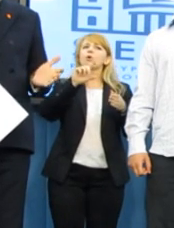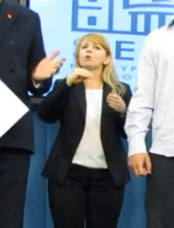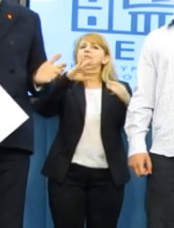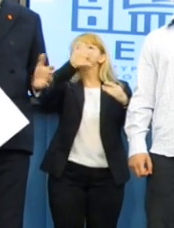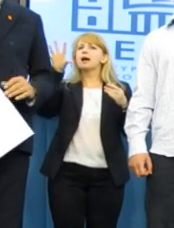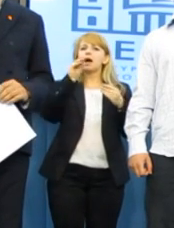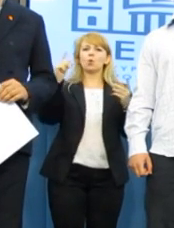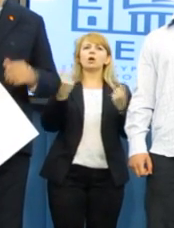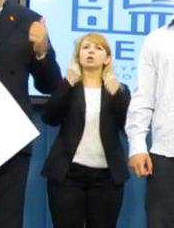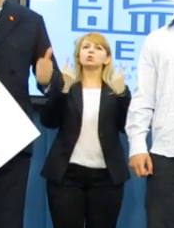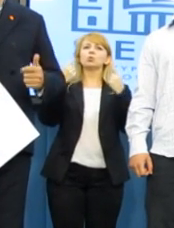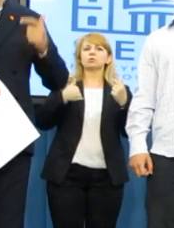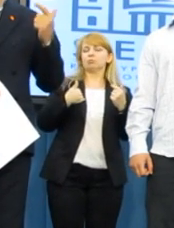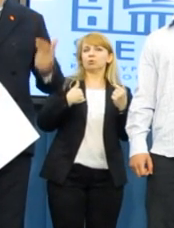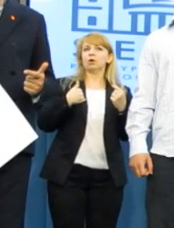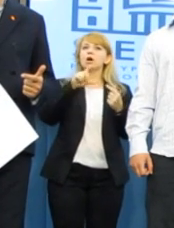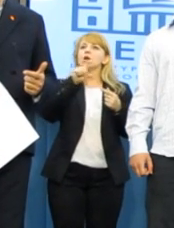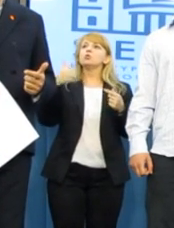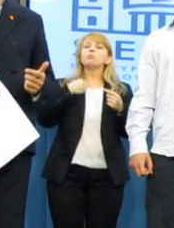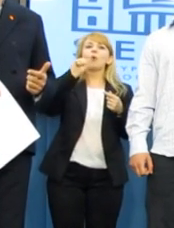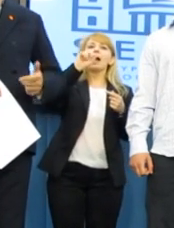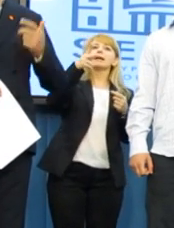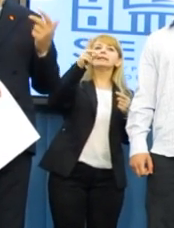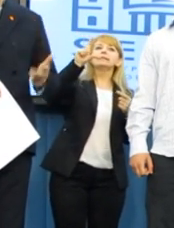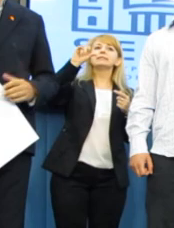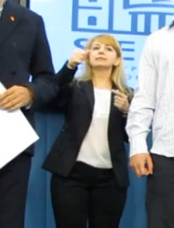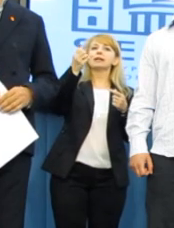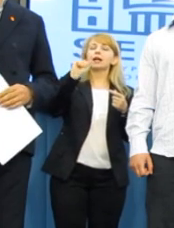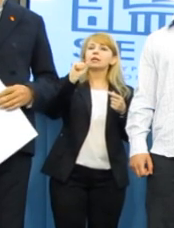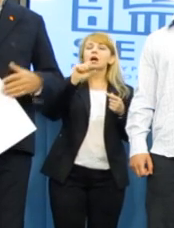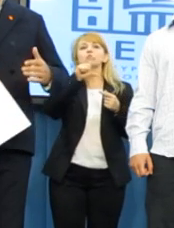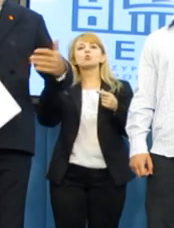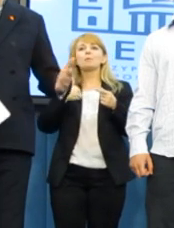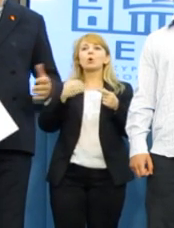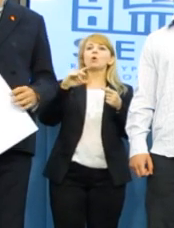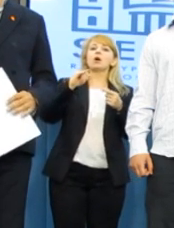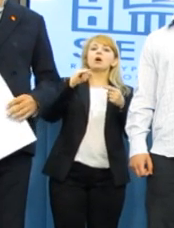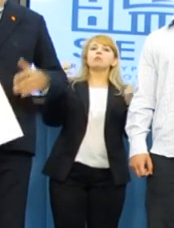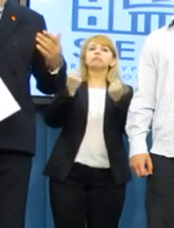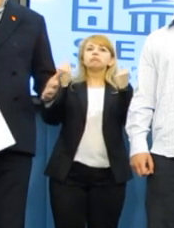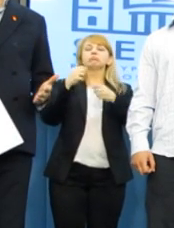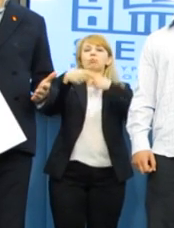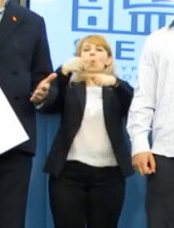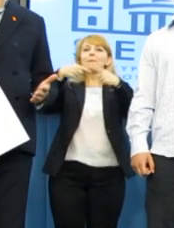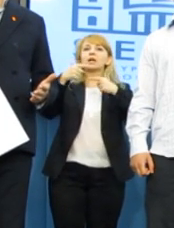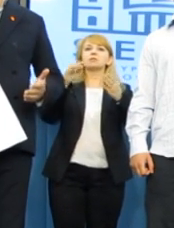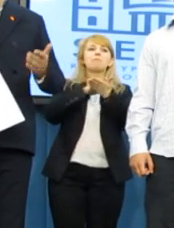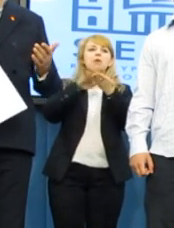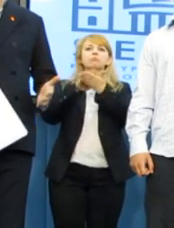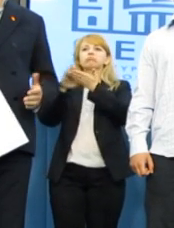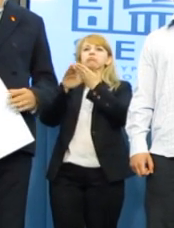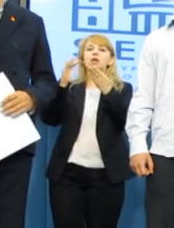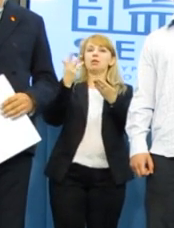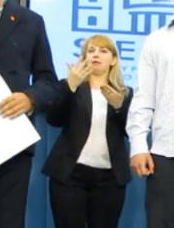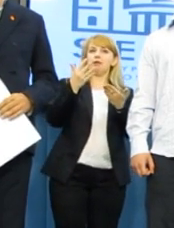Możemy się dzisiaj domyślać, czy był jakiś kryptonim, była jakaś akcja, prowadzono jakieś czynności operacyjne przez ileś miesięcy, na jakiej podstawie, czy